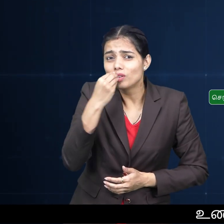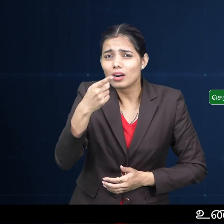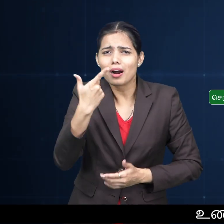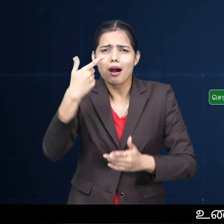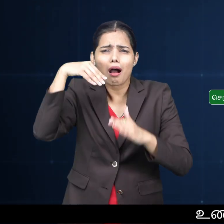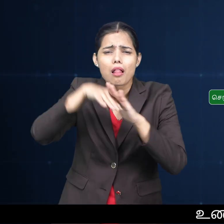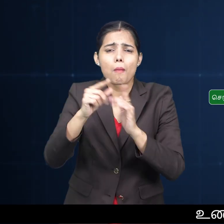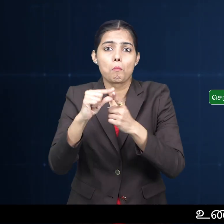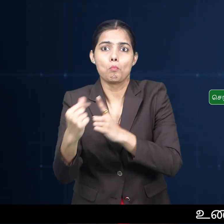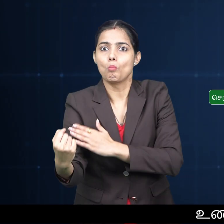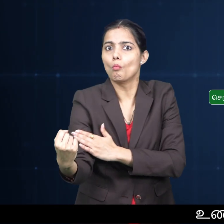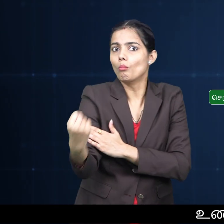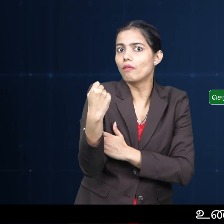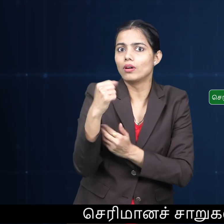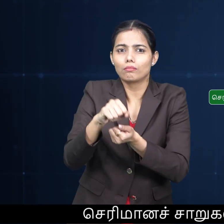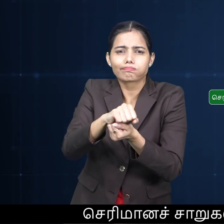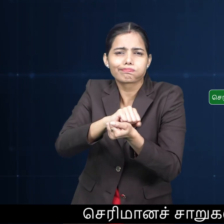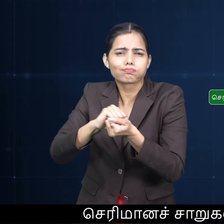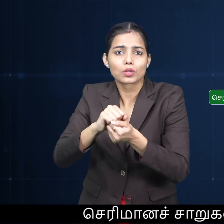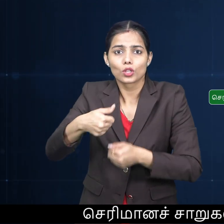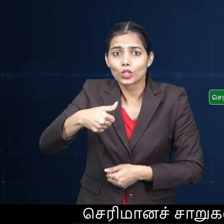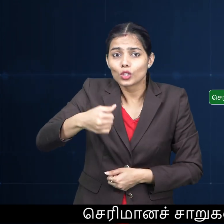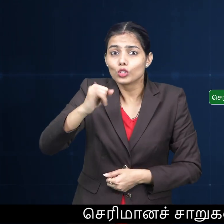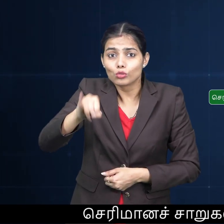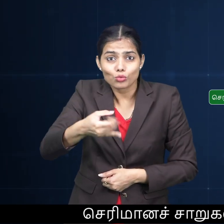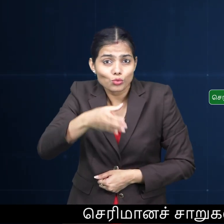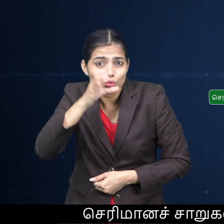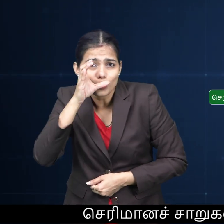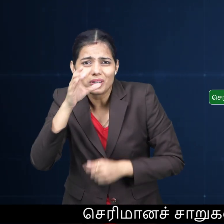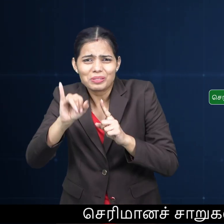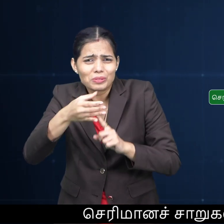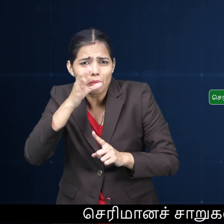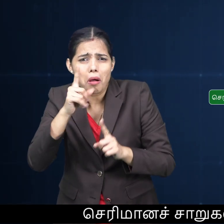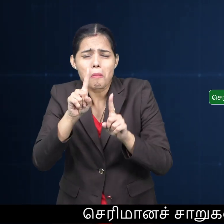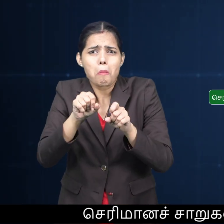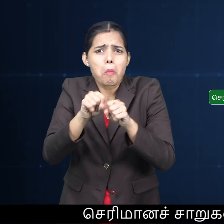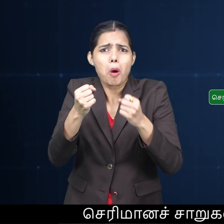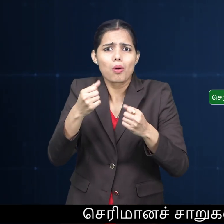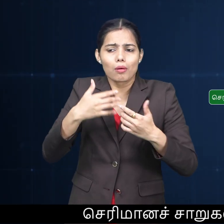உணவு கரைந்து செரிமான சாறுகள் உணவை உடைக்கின்றன என்பதை நிரூபித்தது.